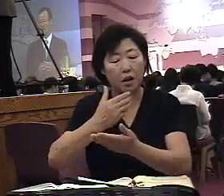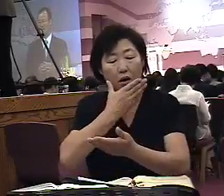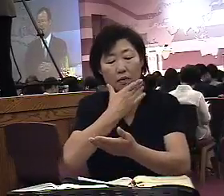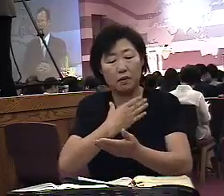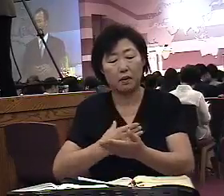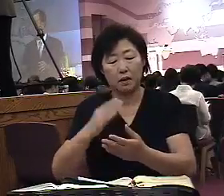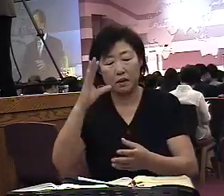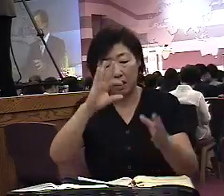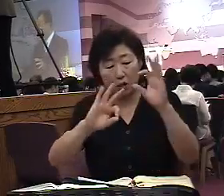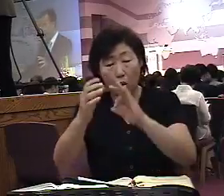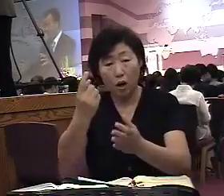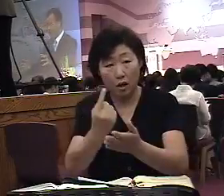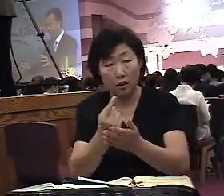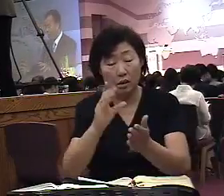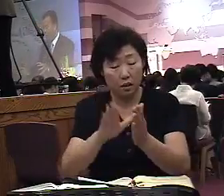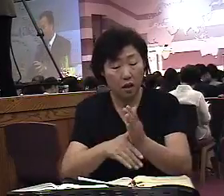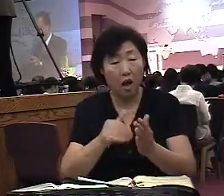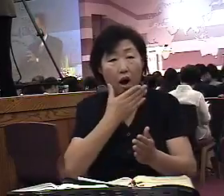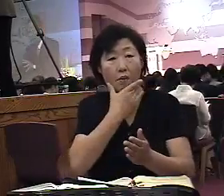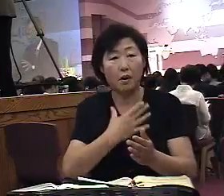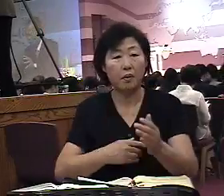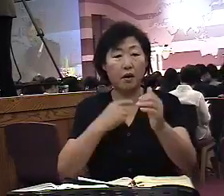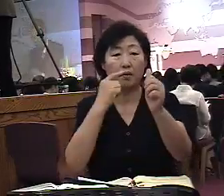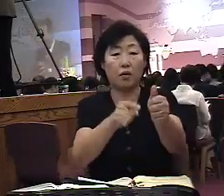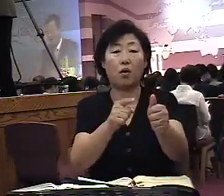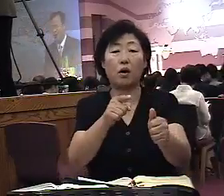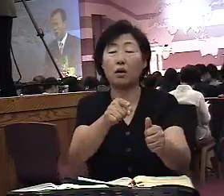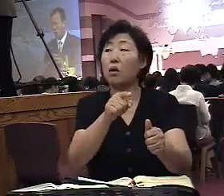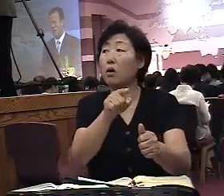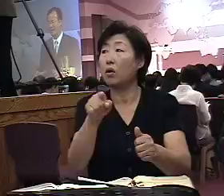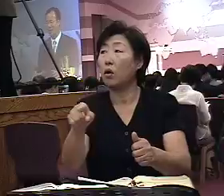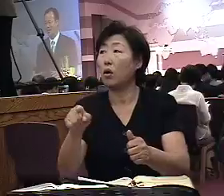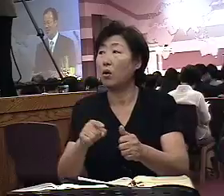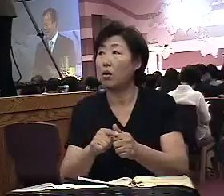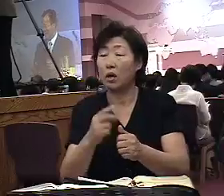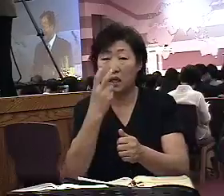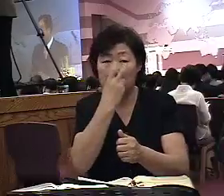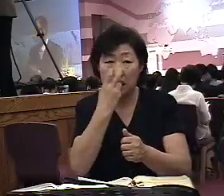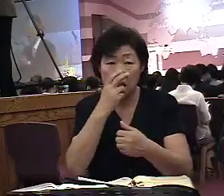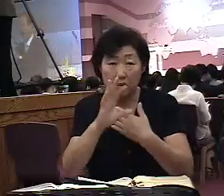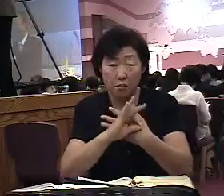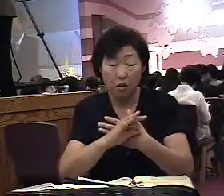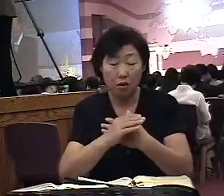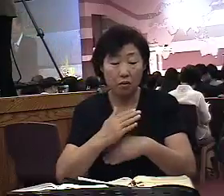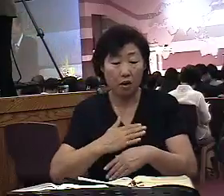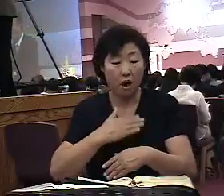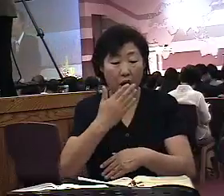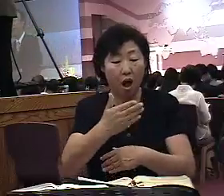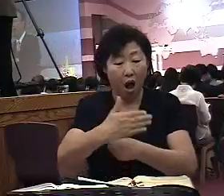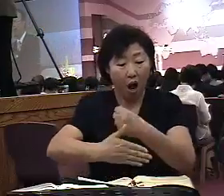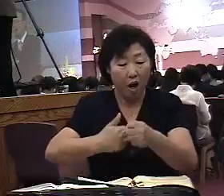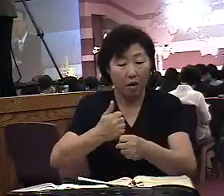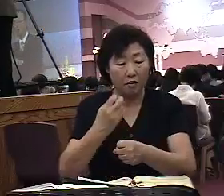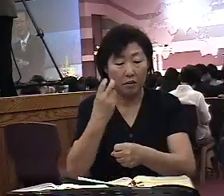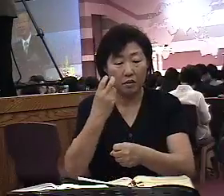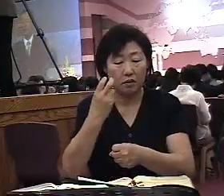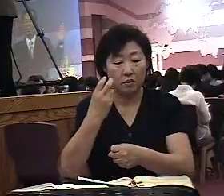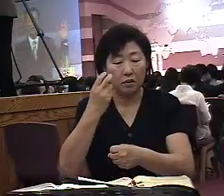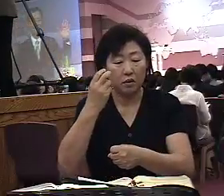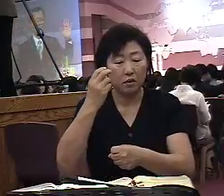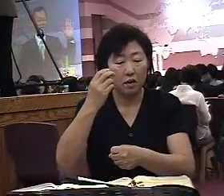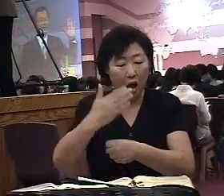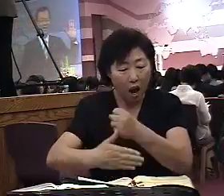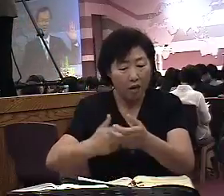찾아오셨을 때 아브라함에게 너가 이것을 지키면은 내가 너의 하나님이 되고 너를